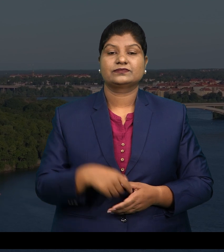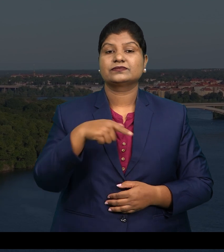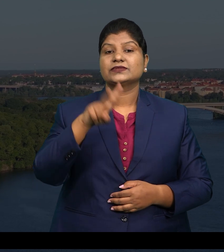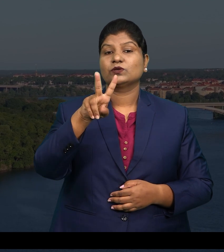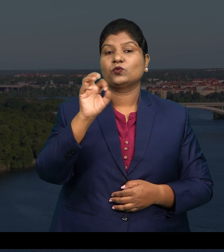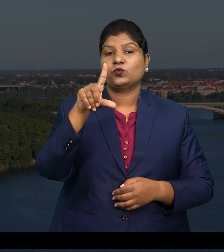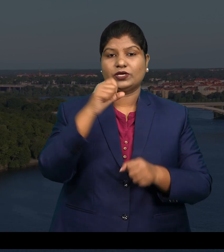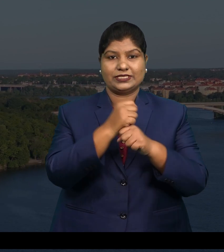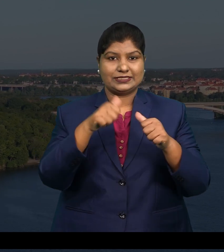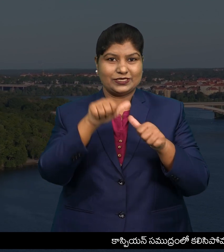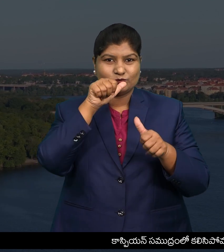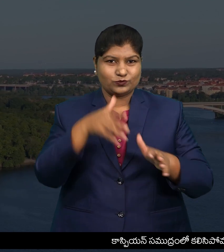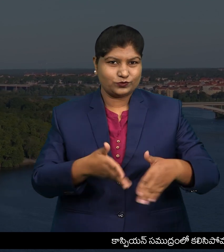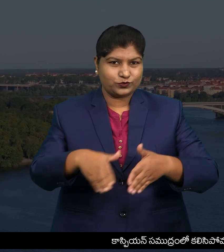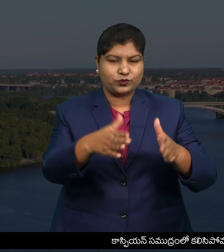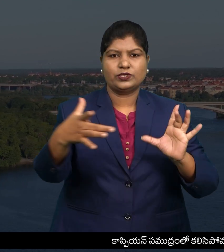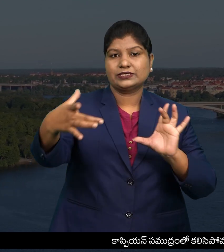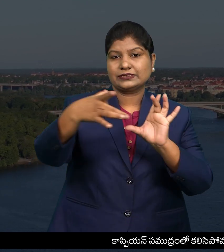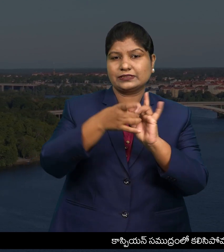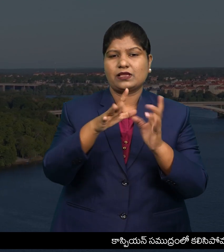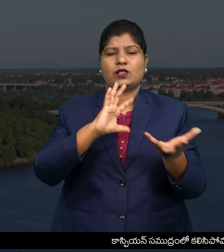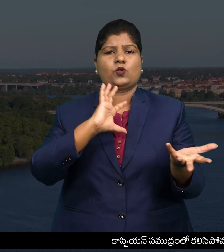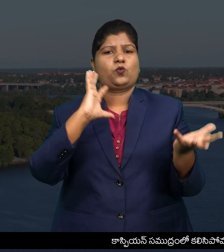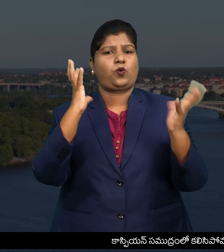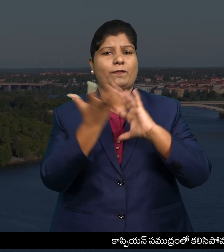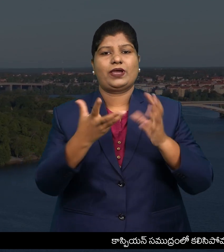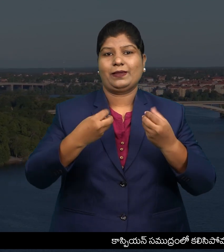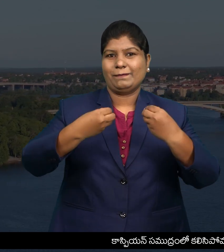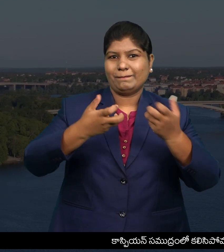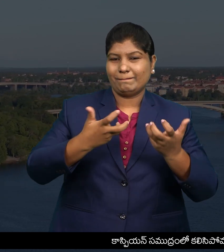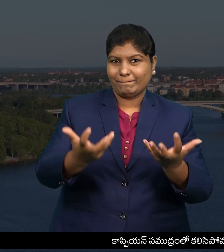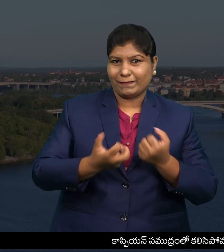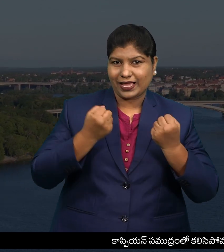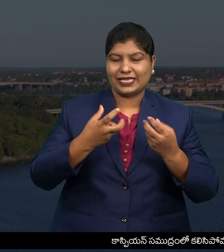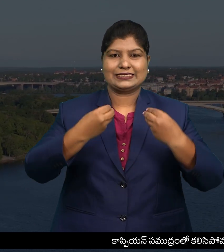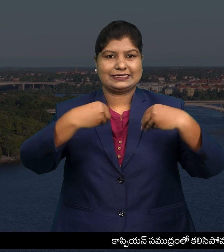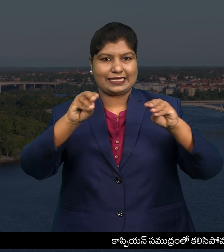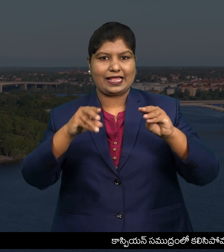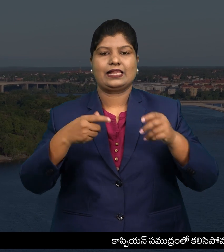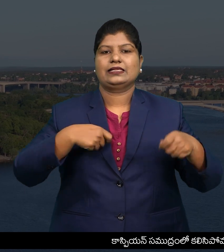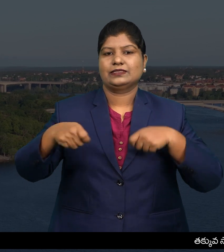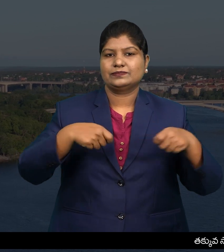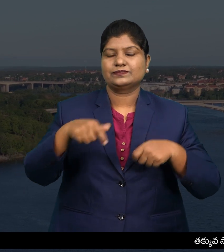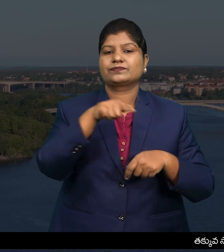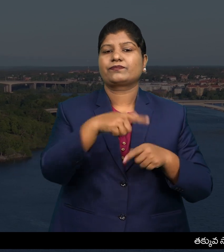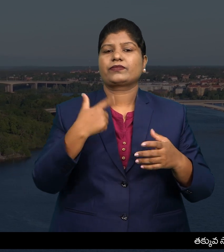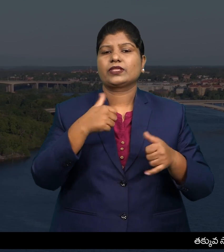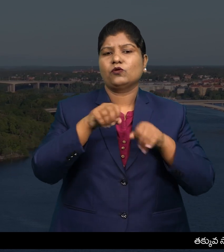వోల్గా నది కాస్పియన్ సముద్రంలో కలిసిపోవడం వలన ఈ మార్గంలో అంతర్జాతీయ వాణిజ్యం తక్కువ స్థాయిలో